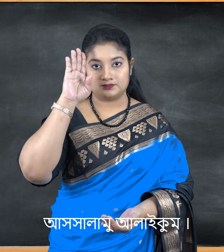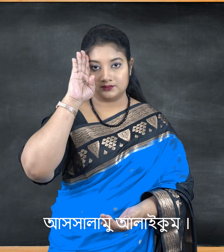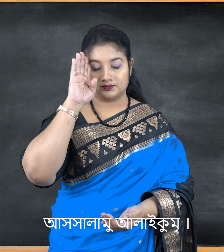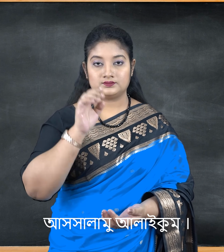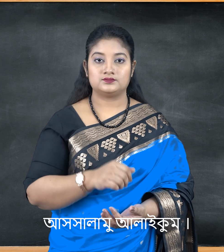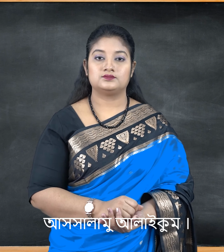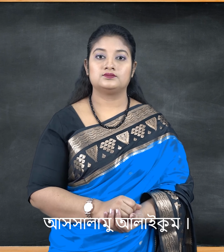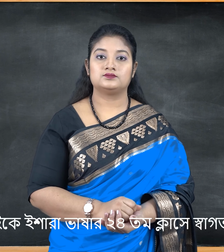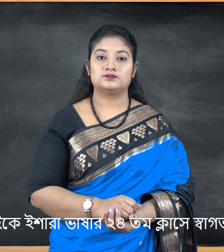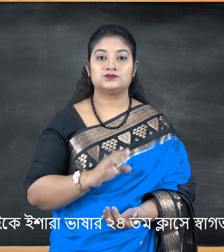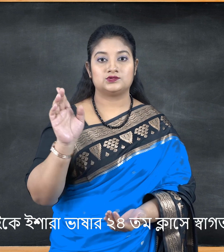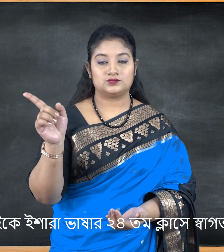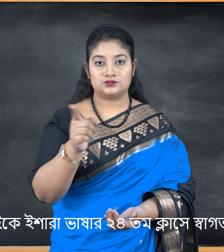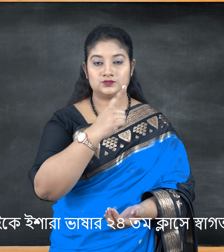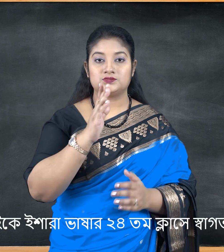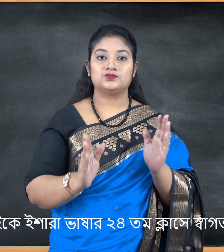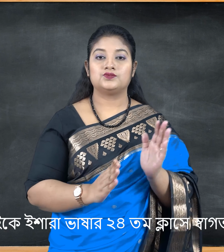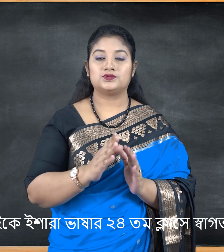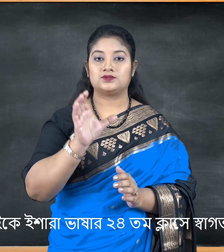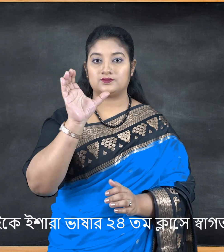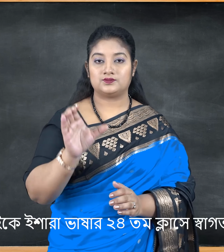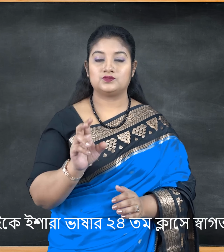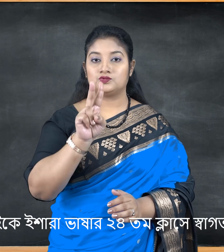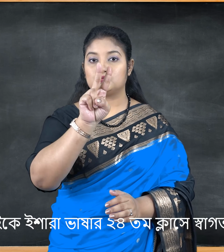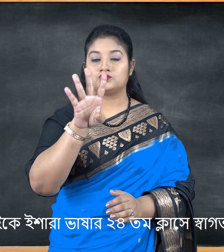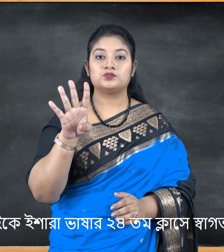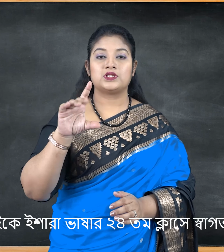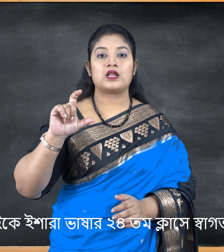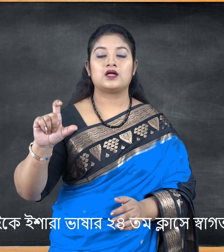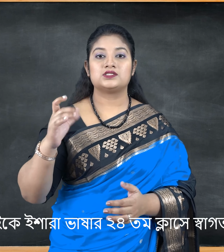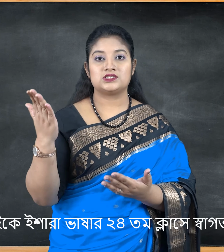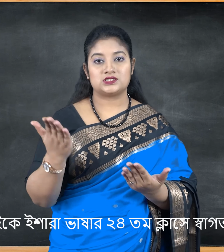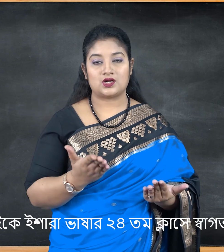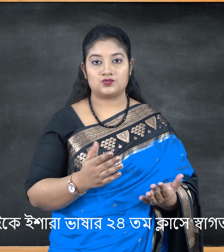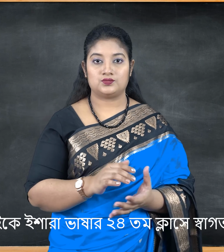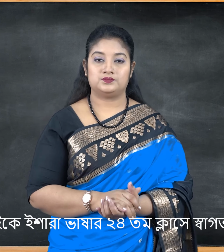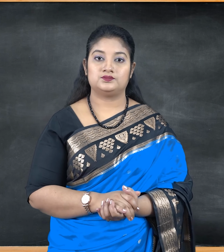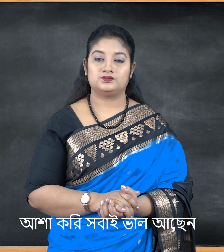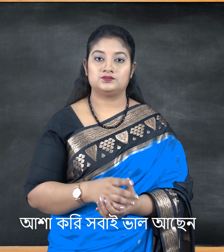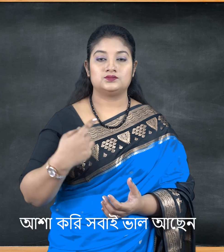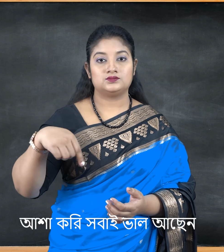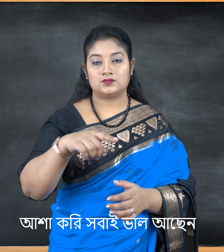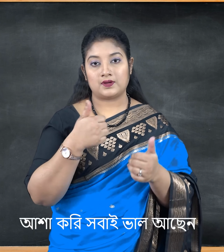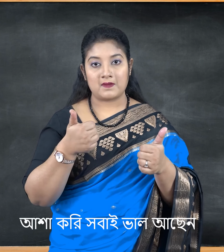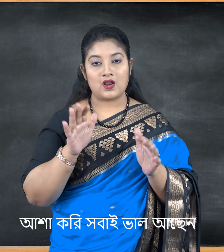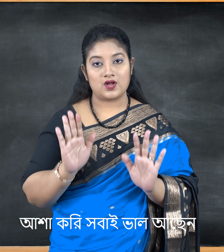আসসালামু আলাইকুম। সবাইকে ইশারা ভাষার ২৪তম ক্লাসে স্বাগত। আশা করি সবাই ভালো